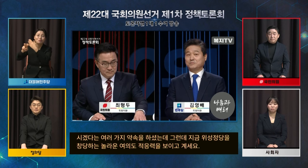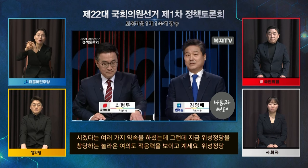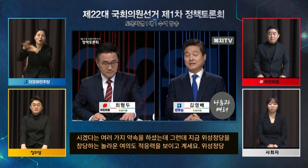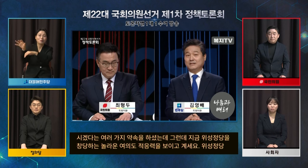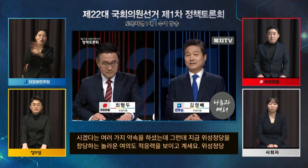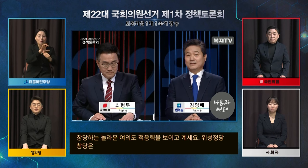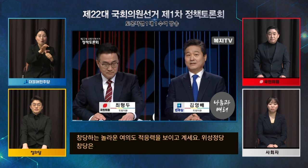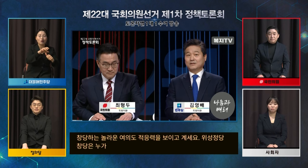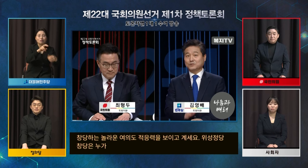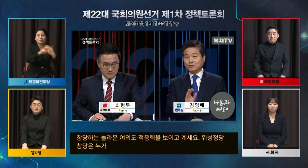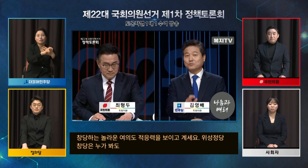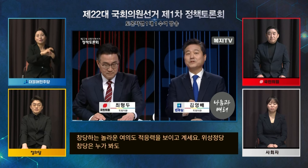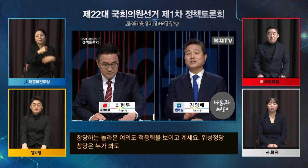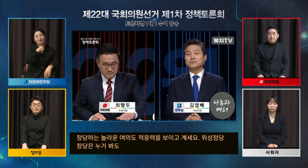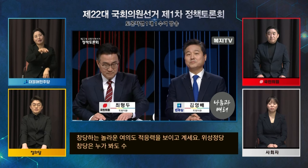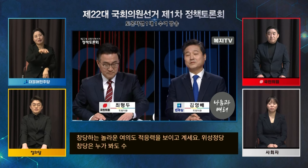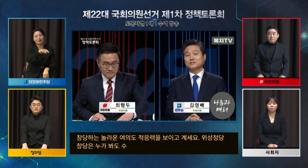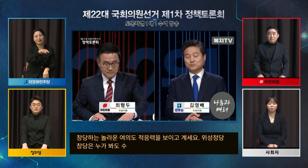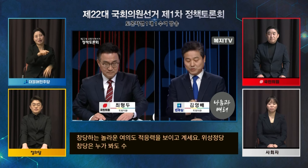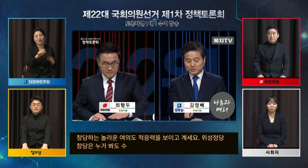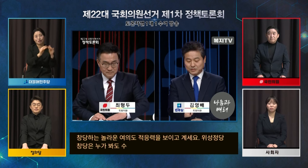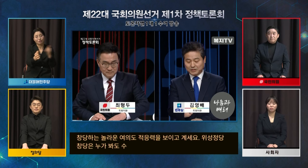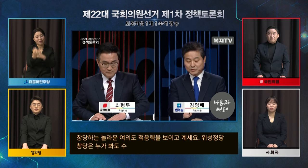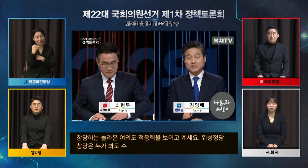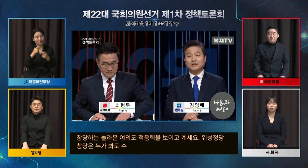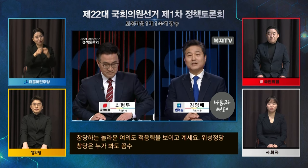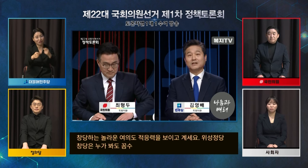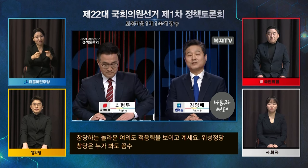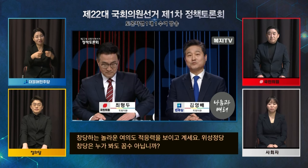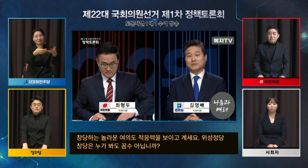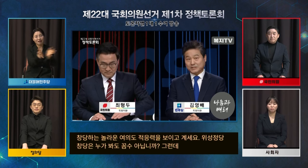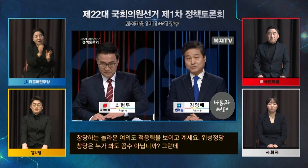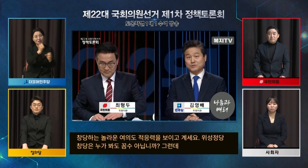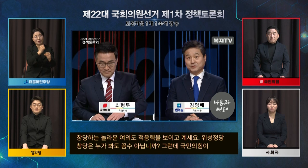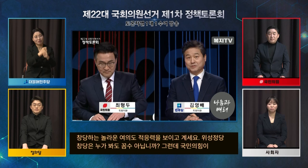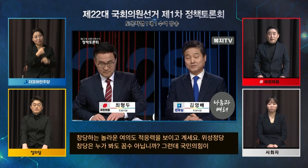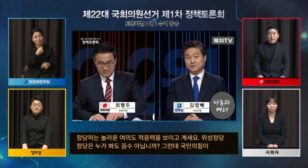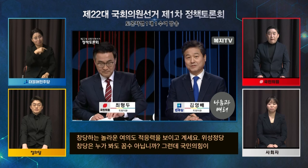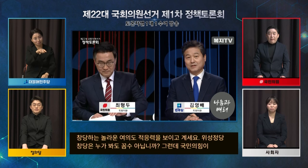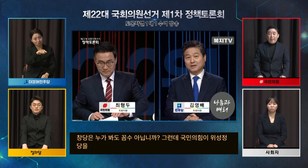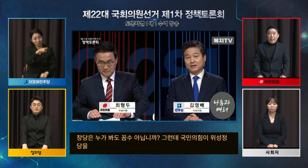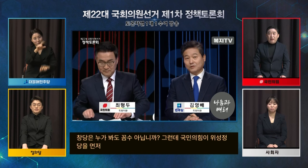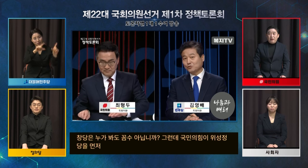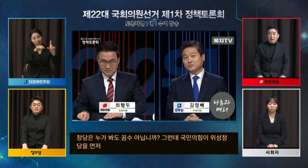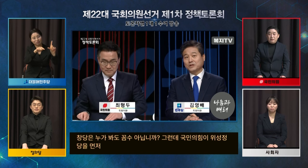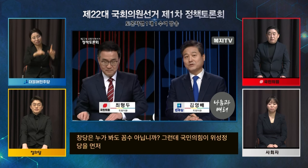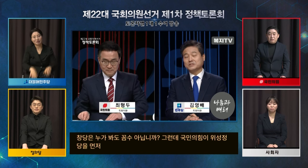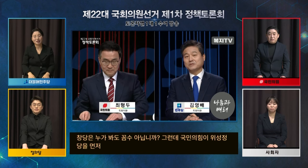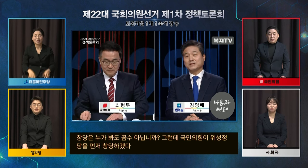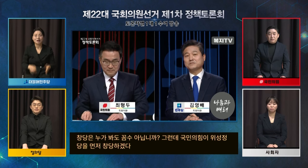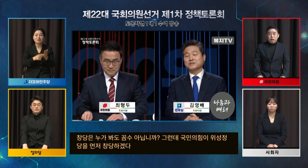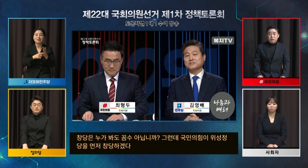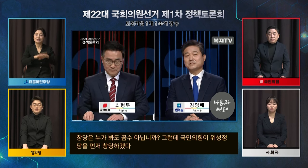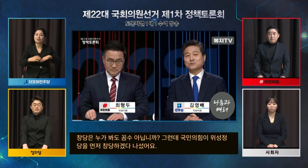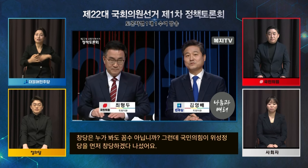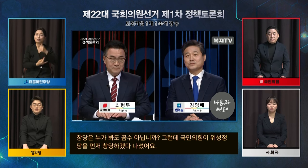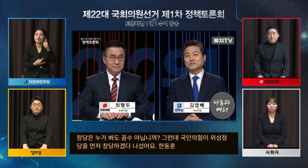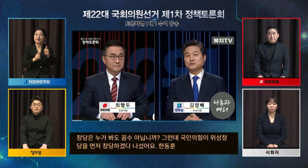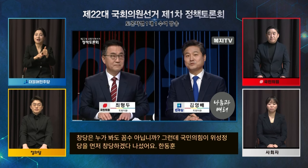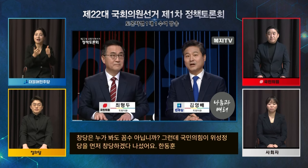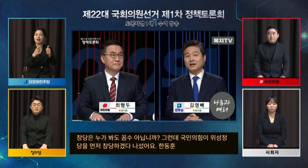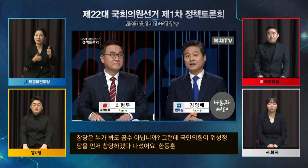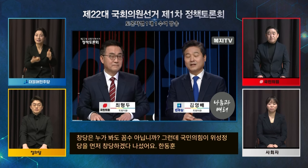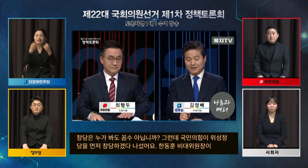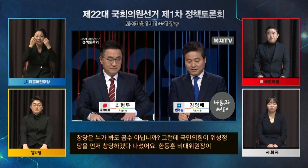꼼수 아닙니까? 그런데 국민의힘이 지금 위성정당을 먼저 창당하겠다고 지금 나섰어요. 한동훈 비대위원장이 말씀하시는 새로운